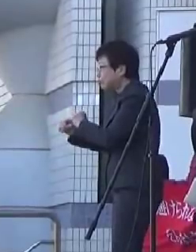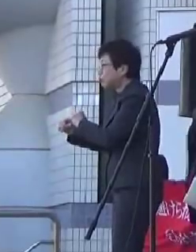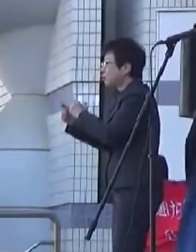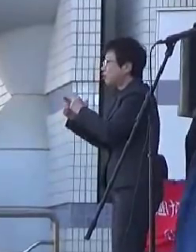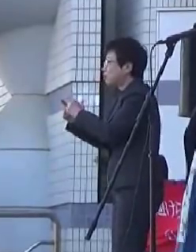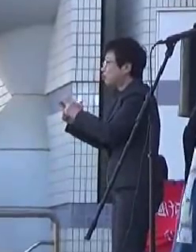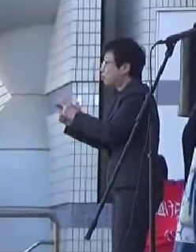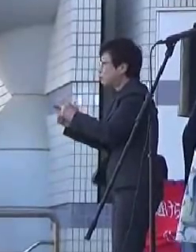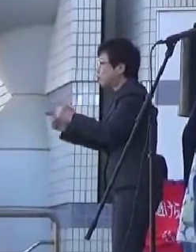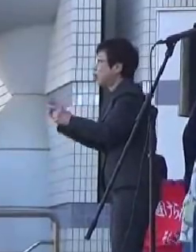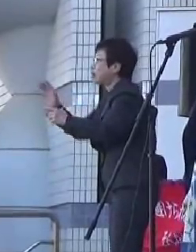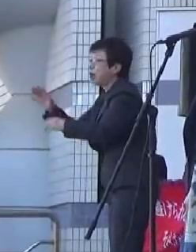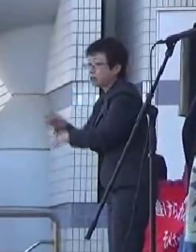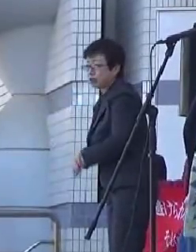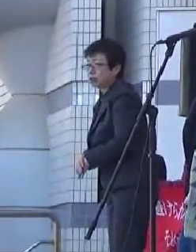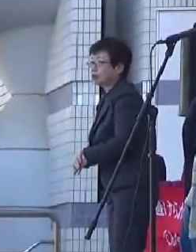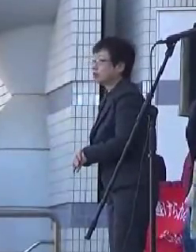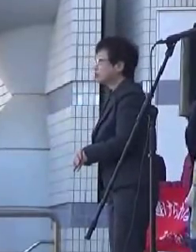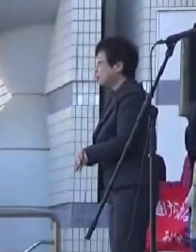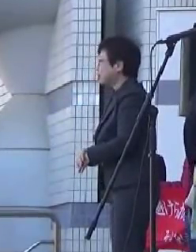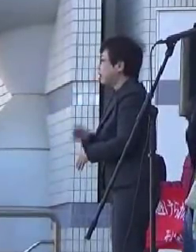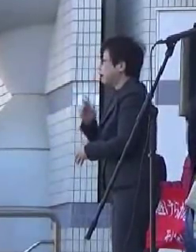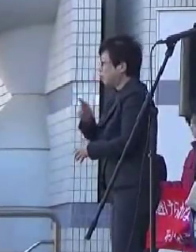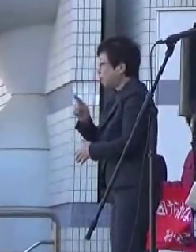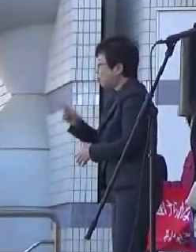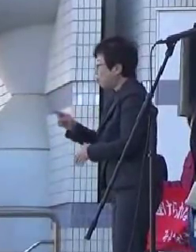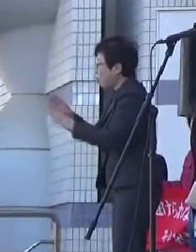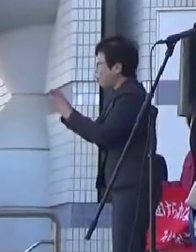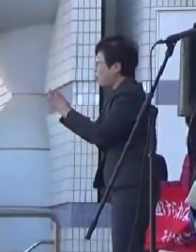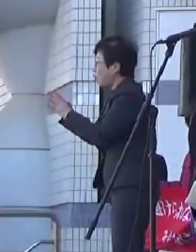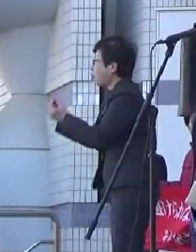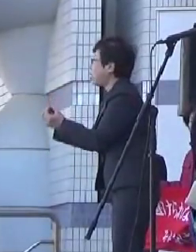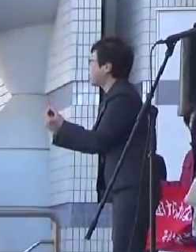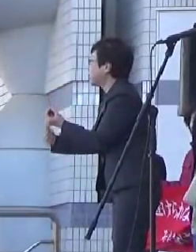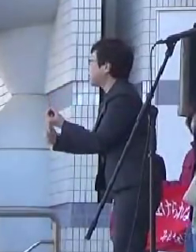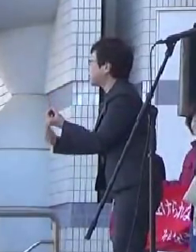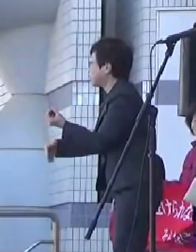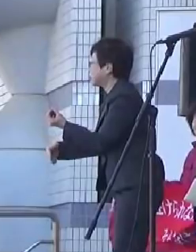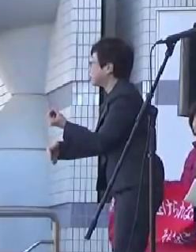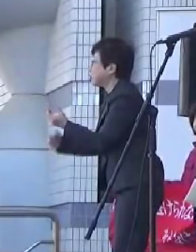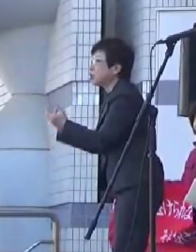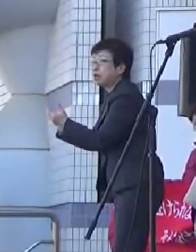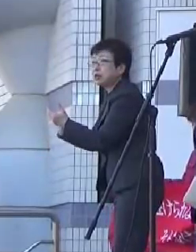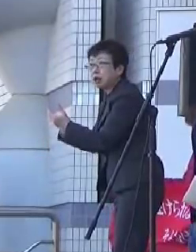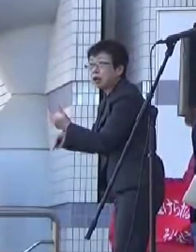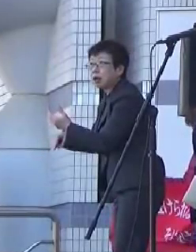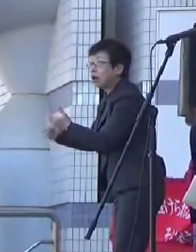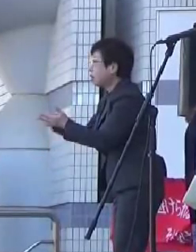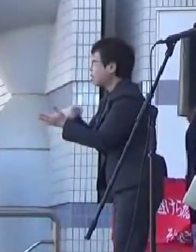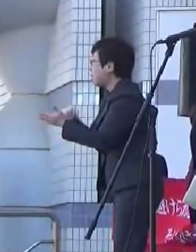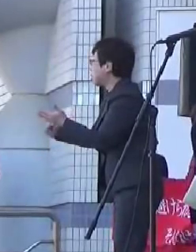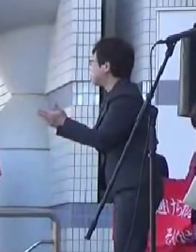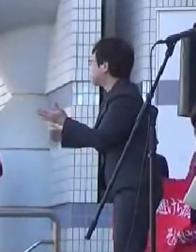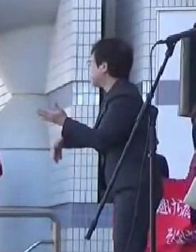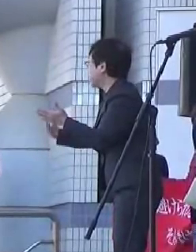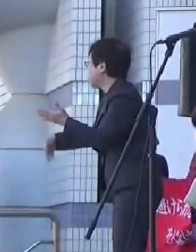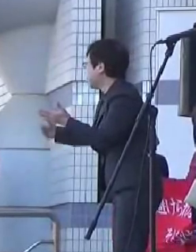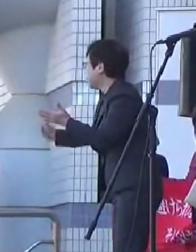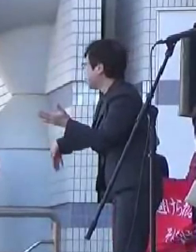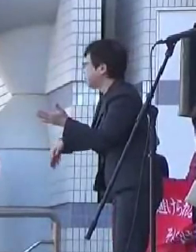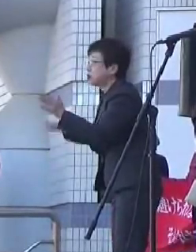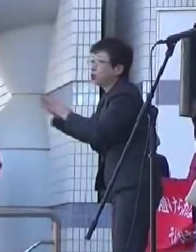増えるばっかりです。そしてどれも終わりません。というのも何一つ解決していないからです